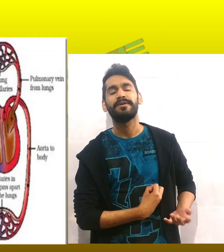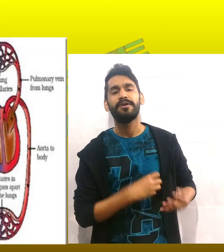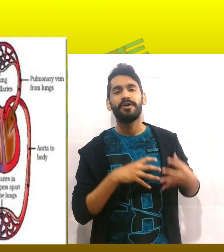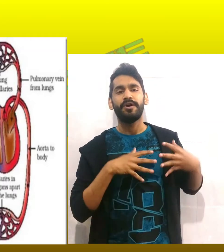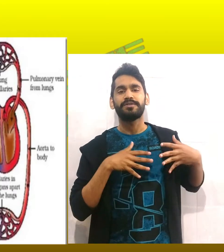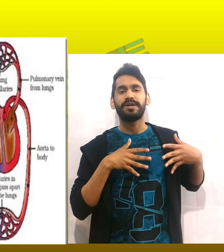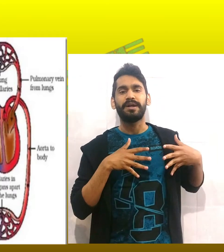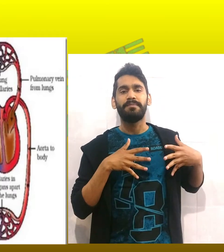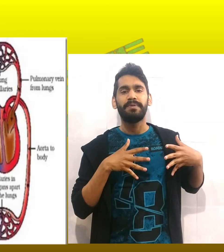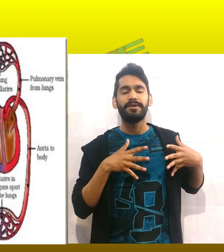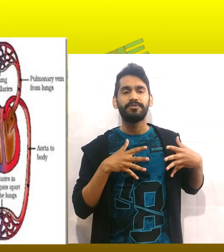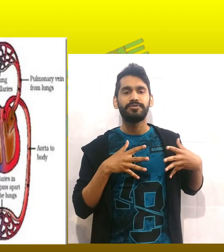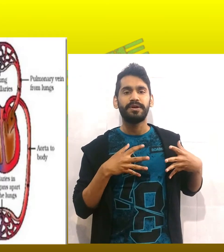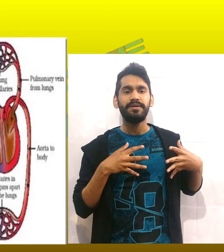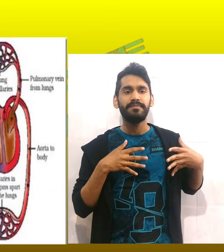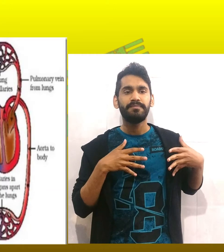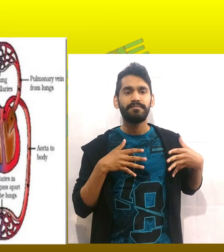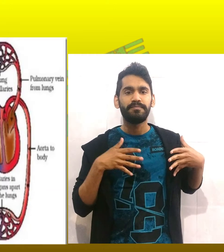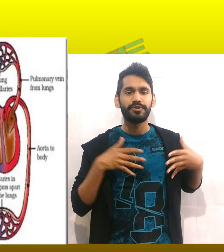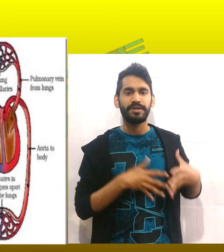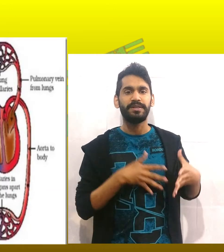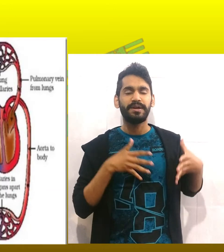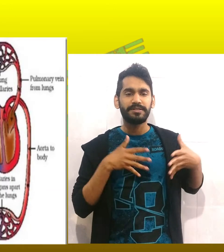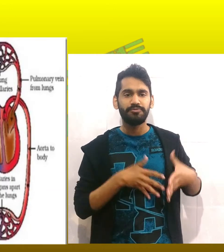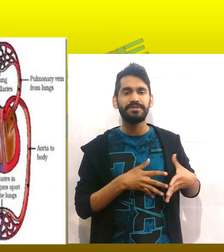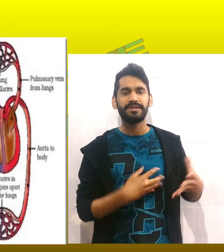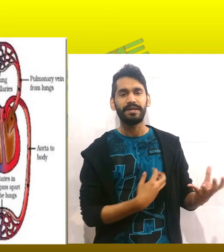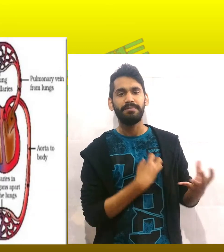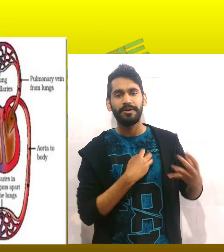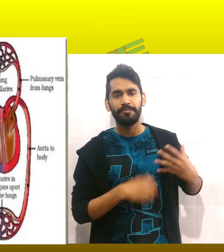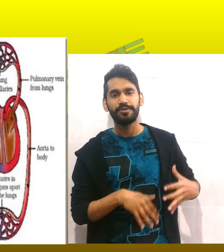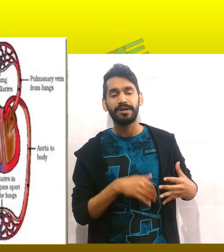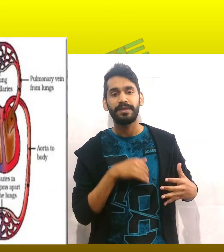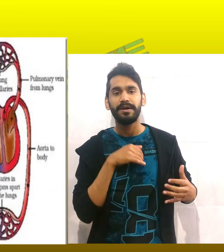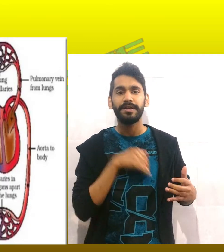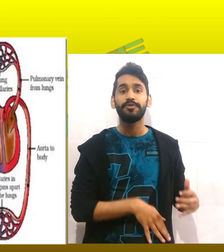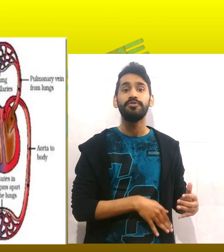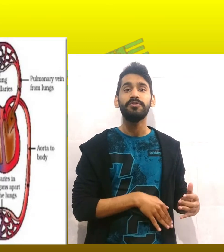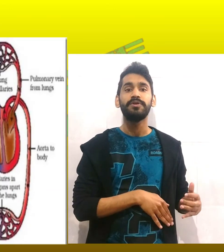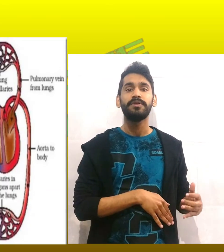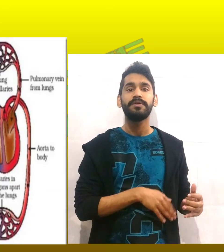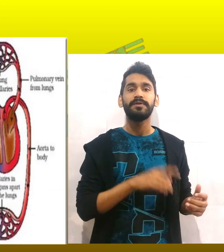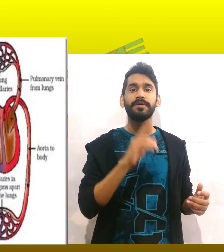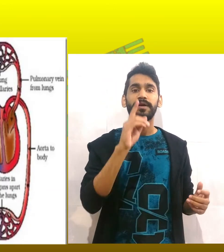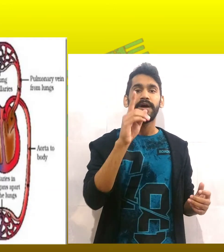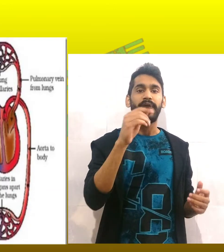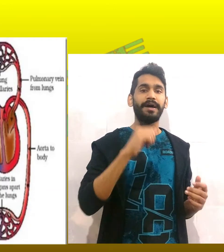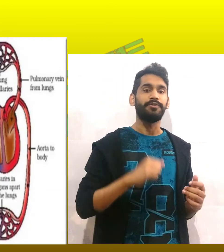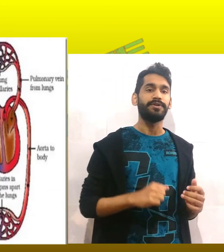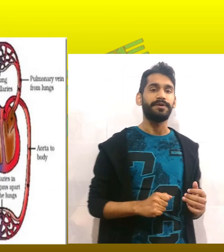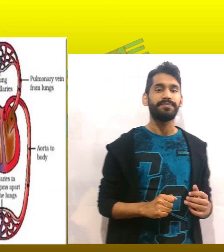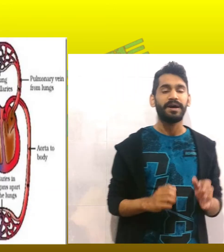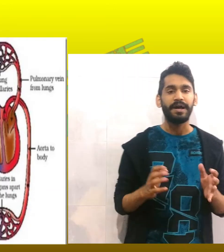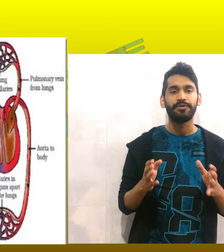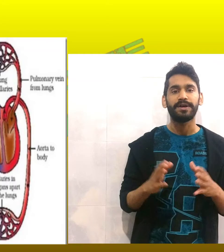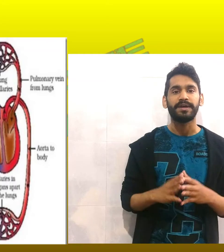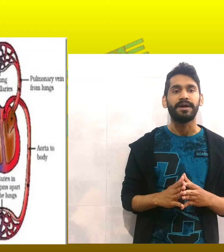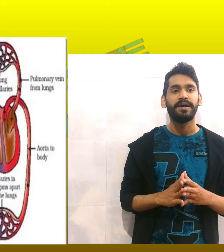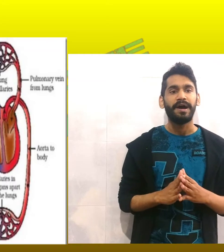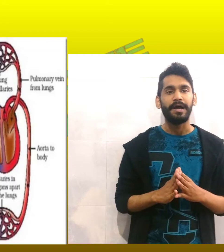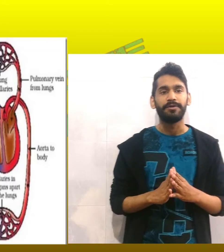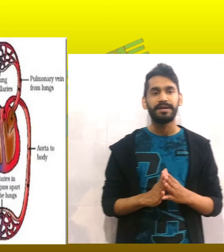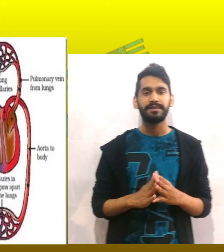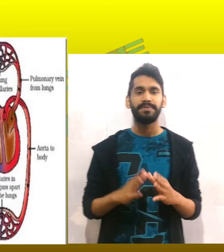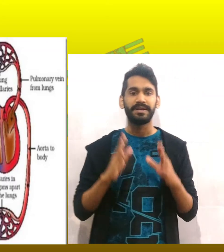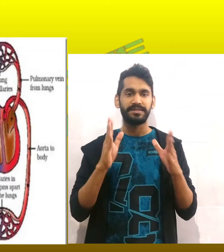करेगा और सारा ब्लड को जो है पुश कर देगा, स्क्वीज करेगा, ब्लड को पुश कर देगा इनटू आयोटा। आयोटा क्या